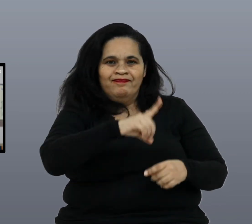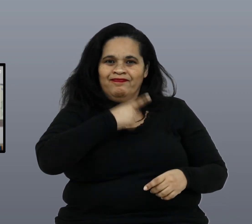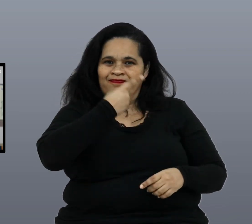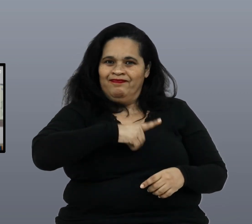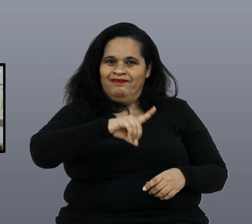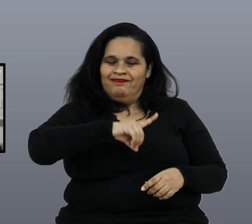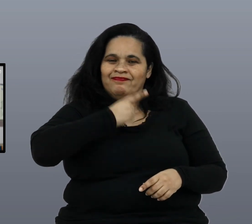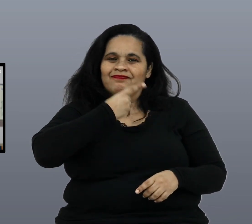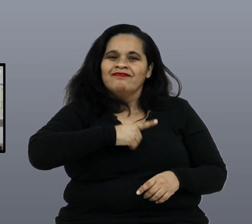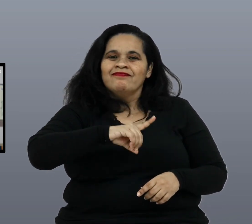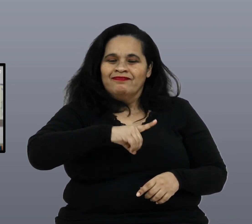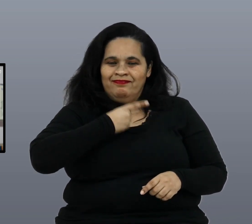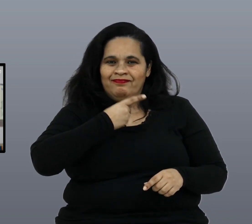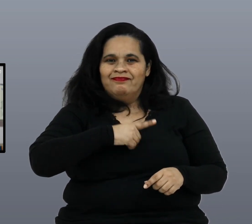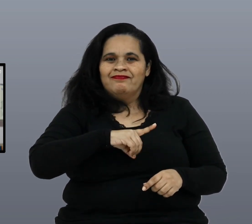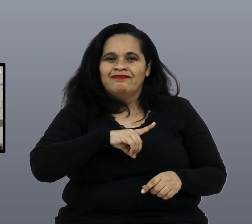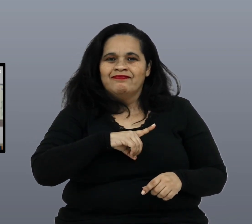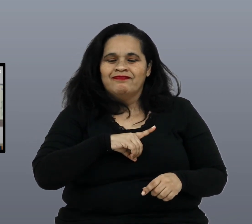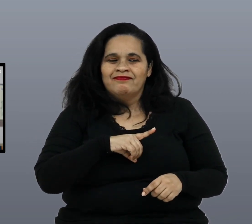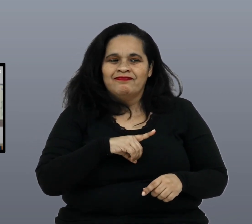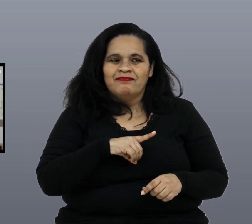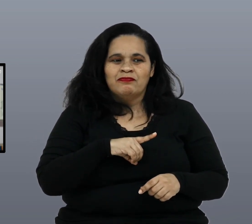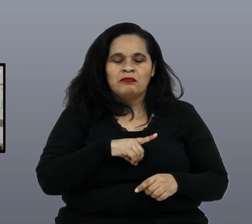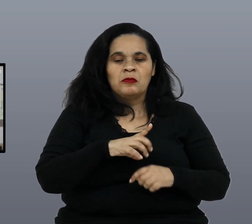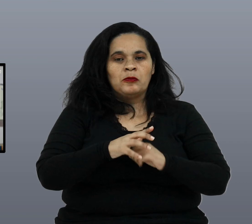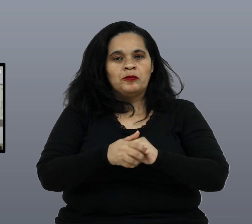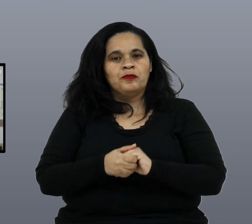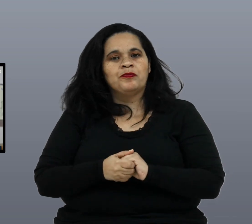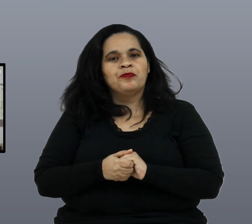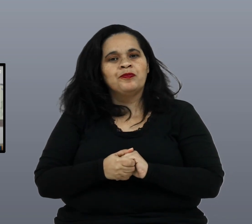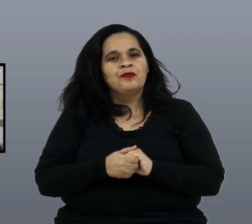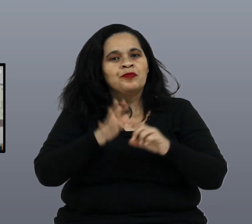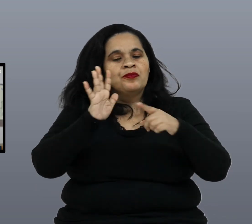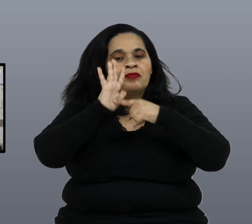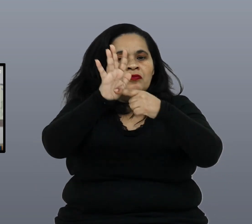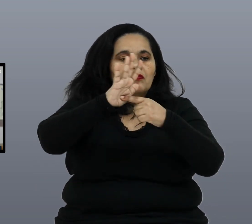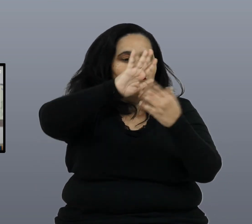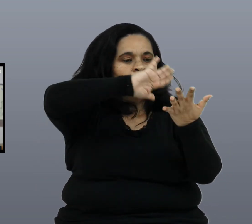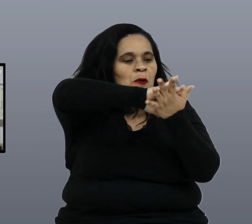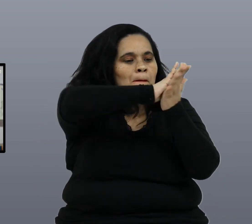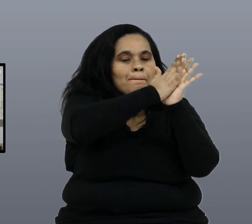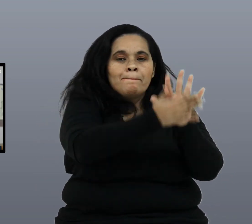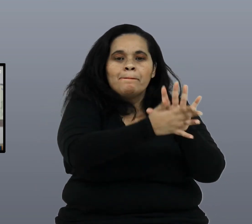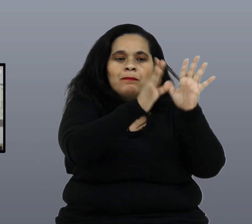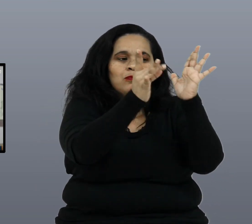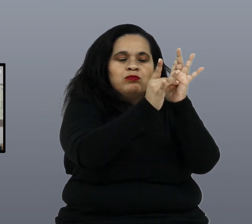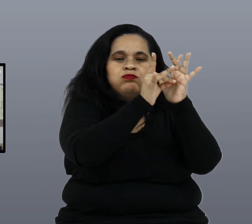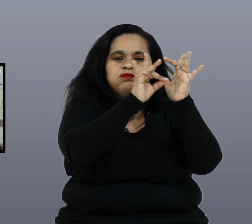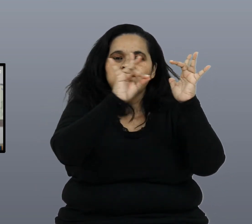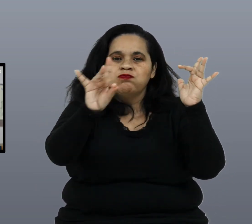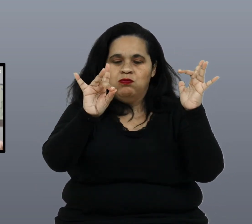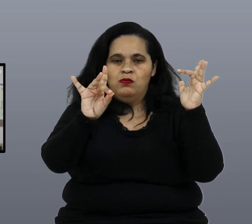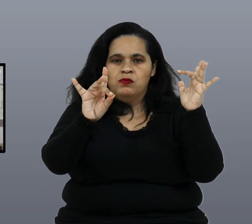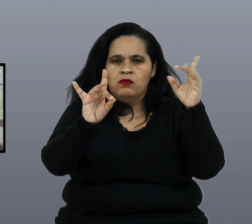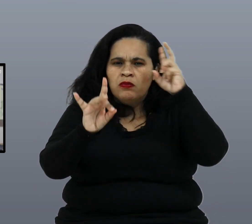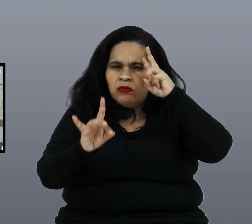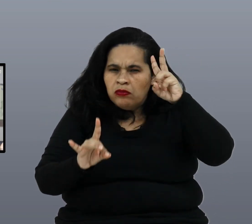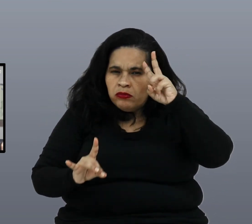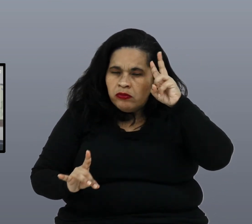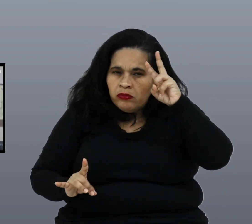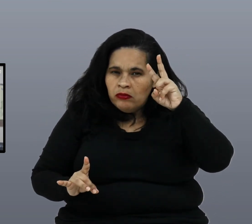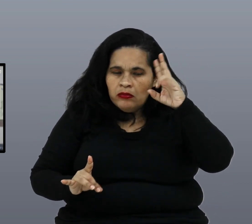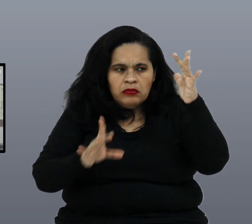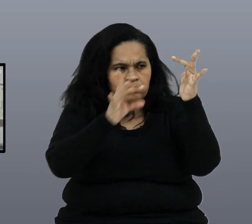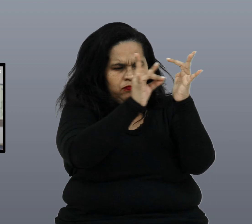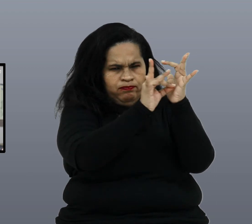que é por ocasião da destruição do anticristo. Por que eu sei que o anticristo que